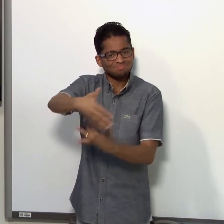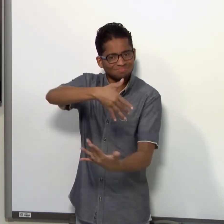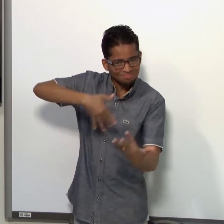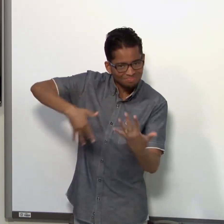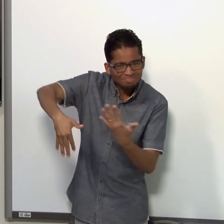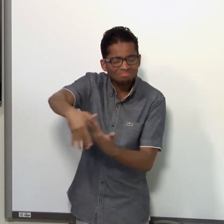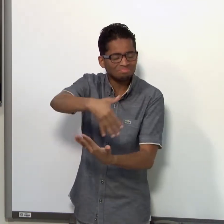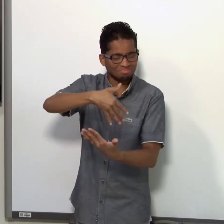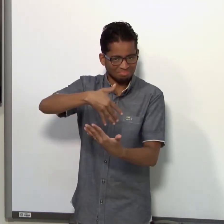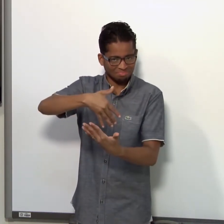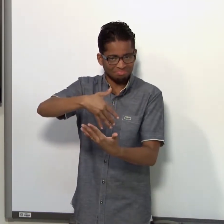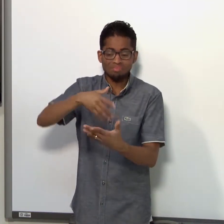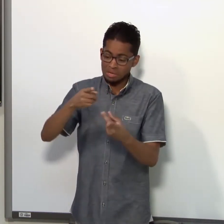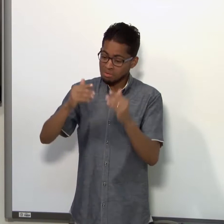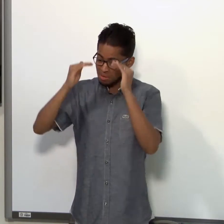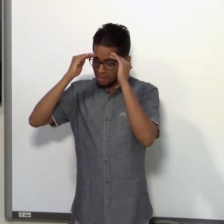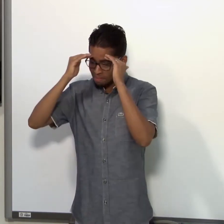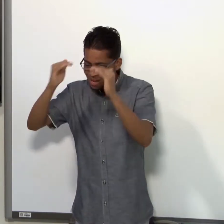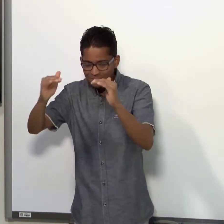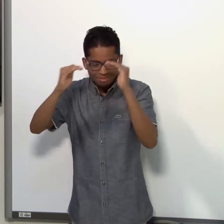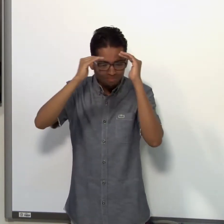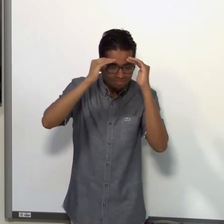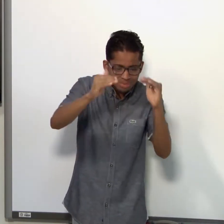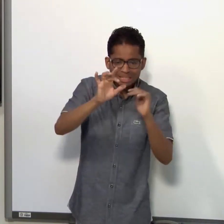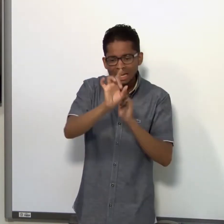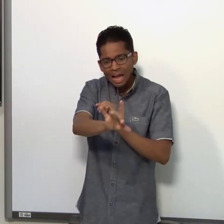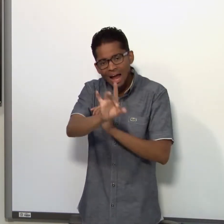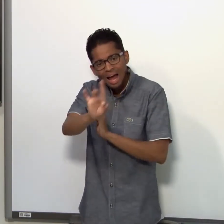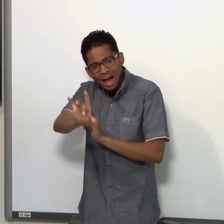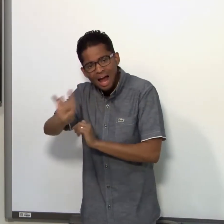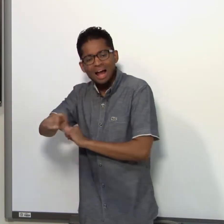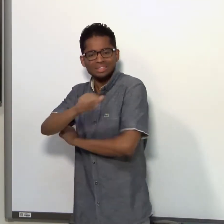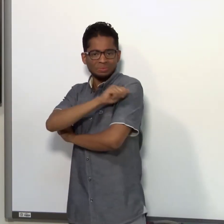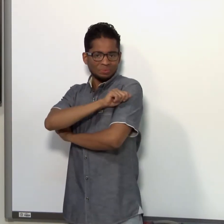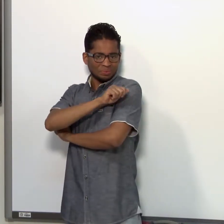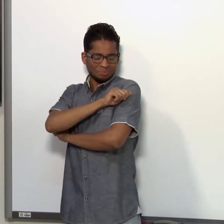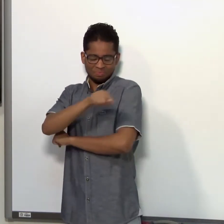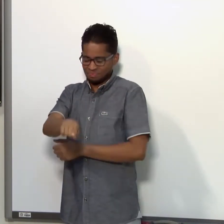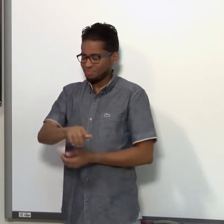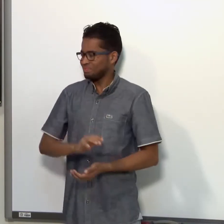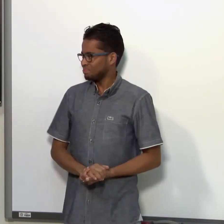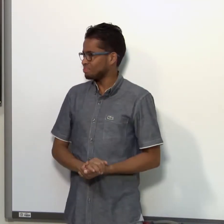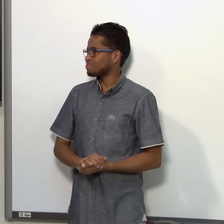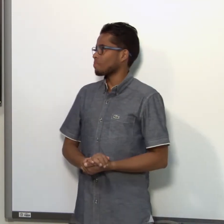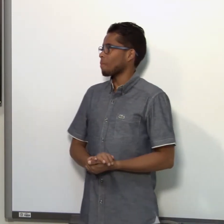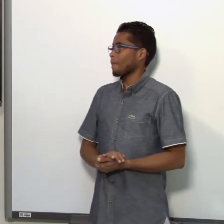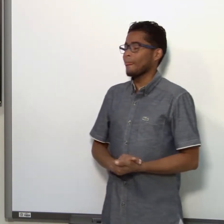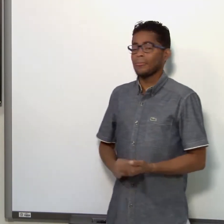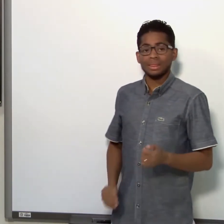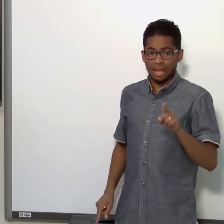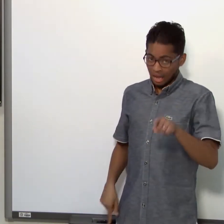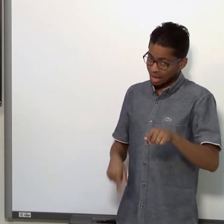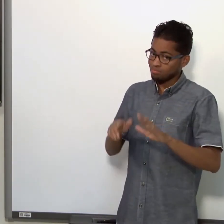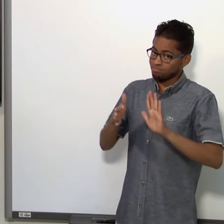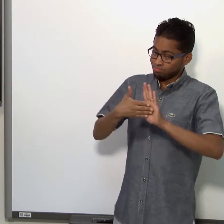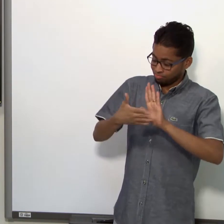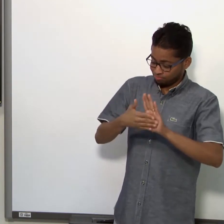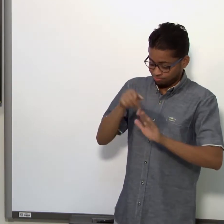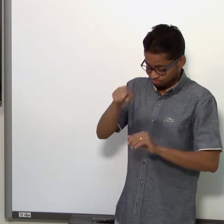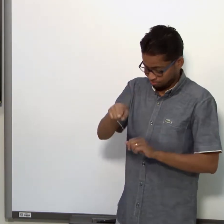Temos ali alunos que se interagem em uma sala de aula e há o respeito à cultura de cada aluno.